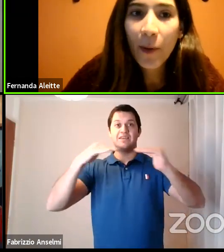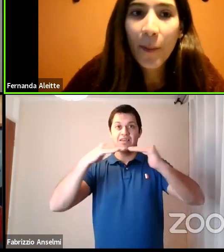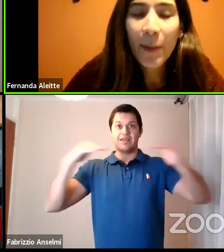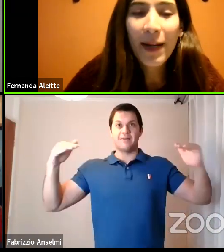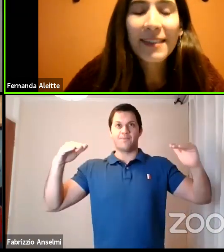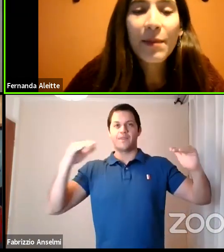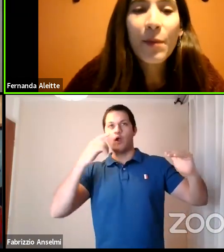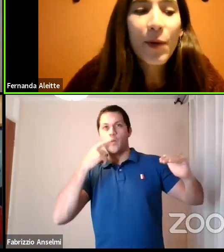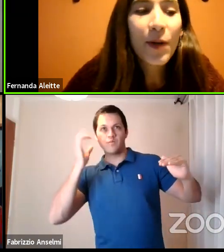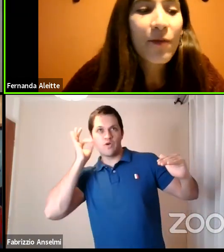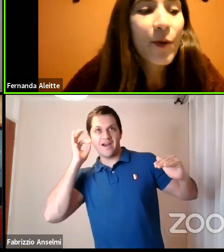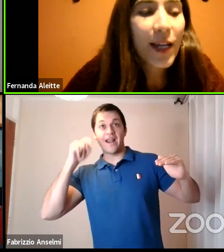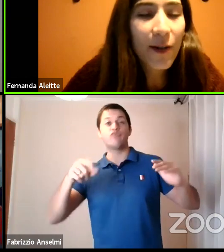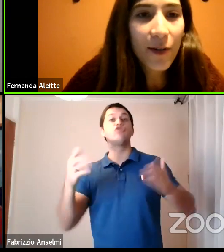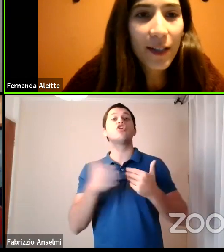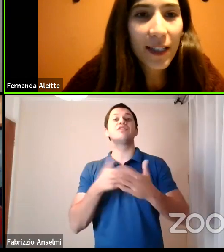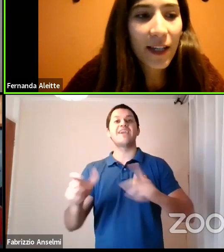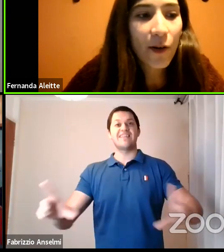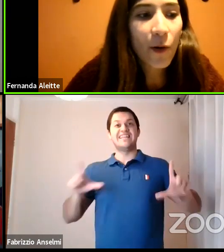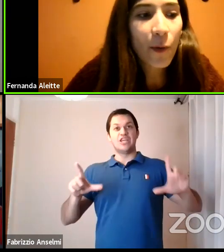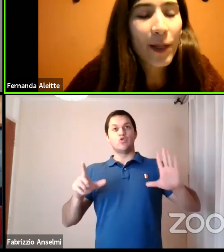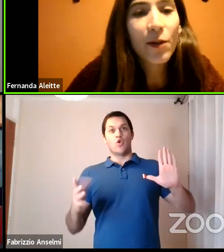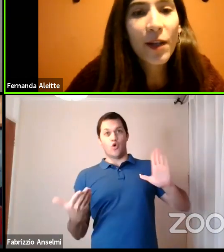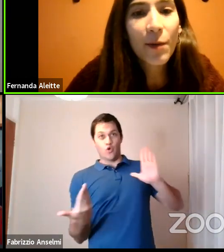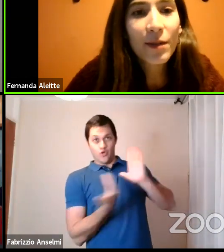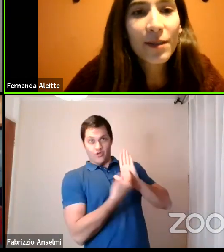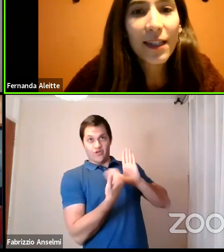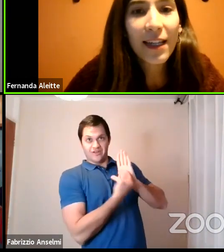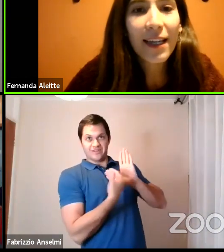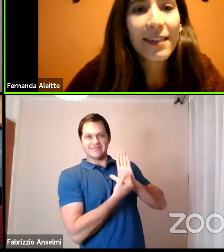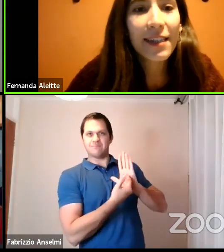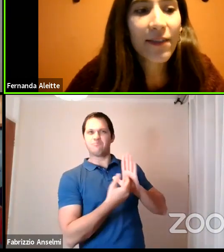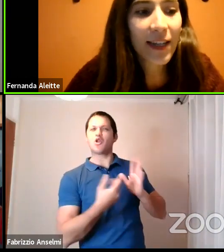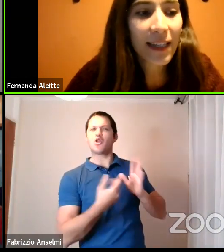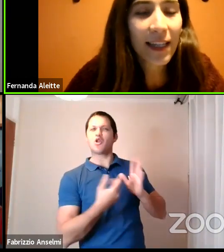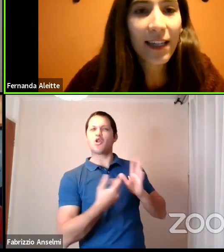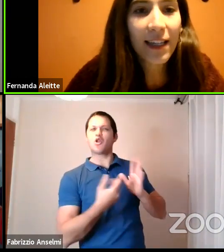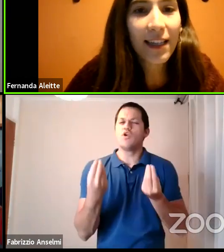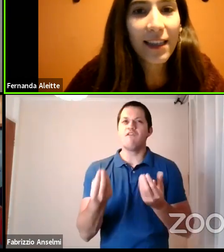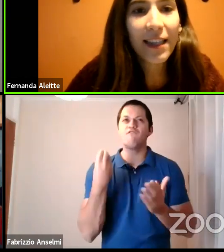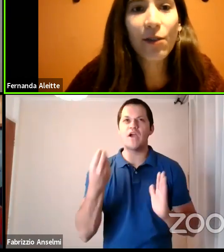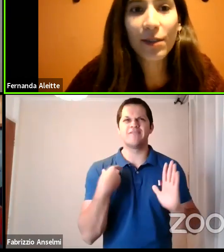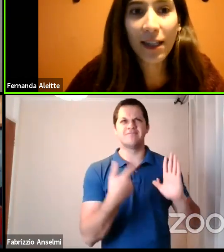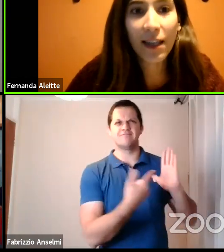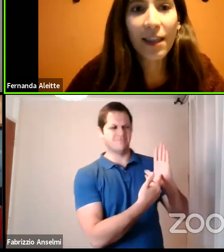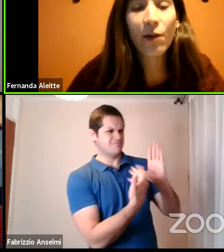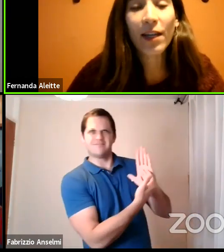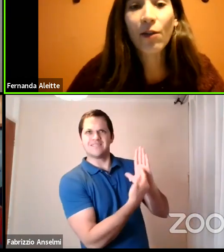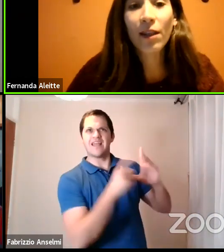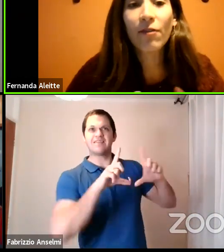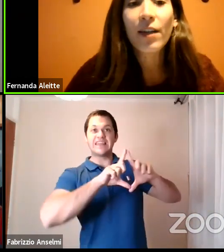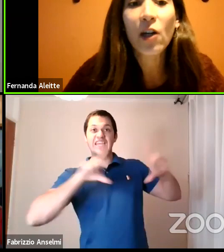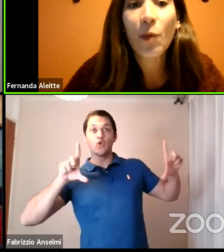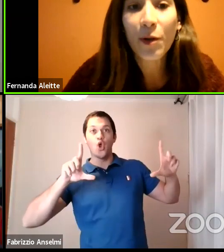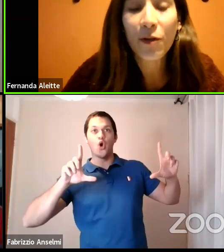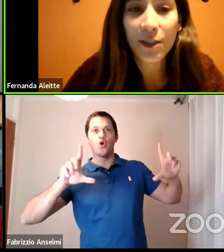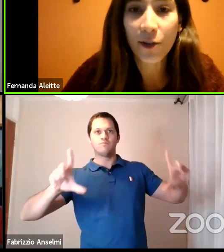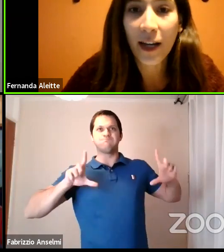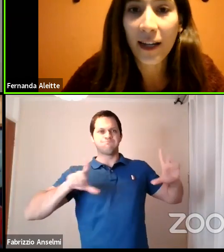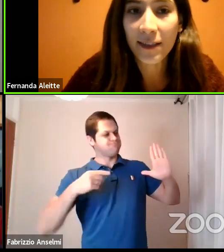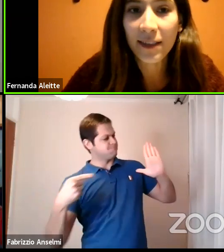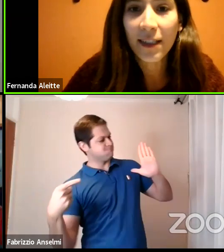pero me parece muy bueno que nos cuestionemos ese nivel de cosas, desde lo que nos define